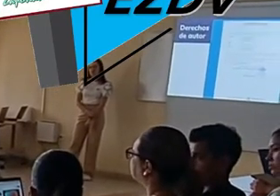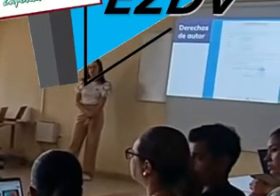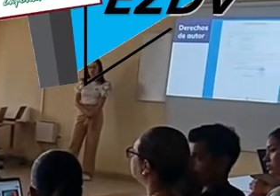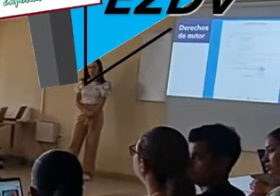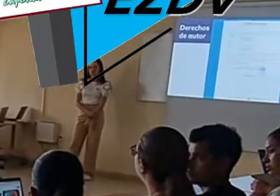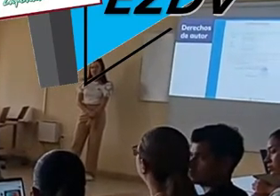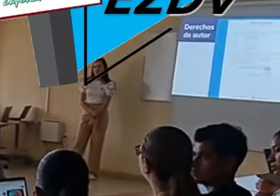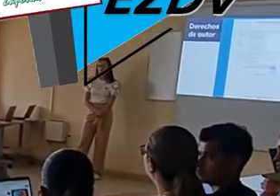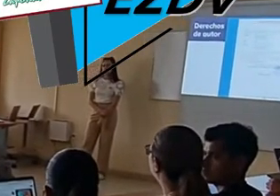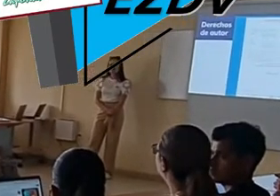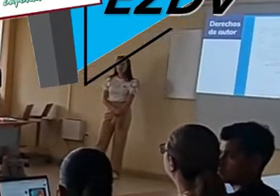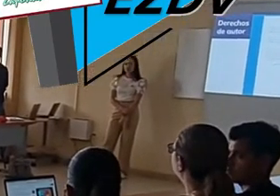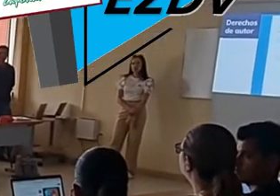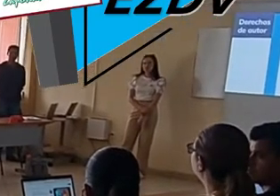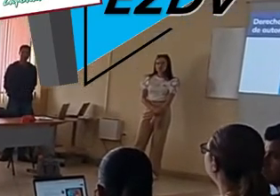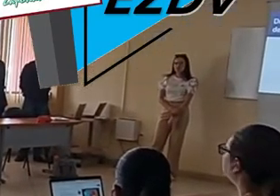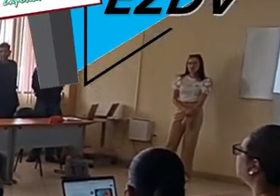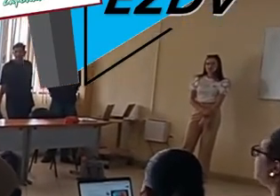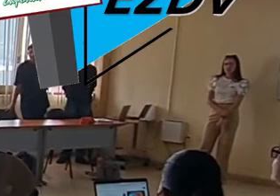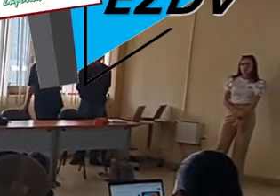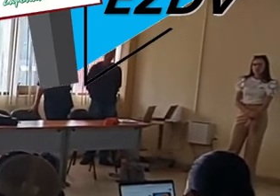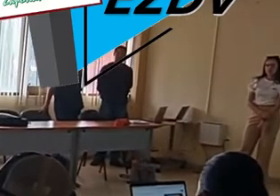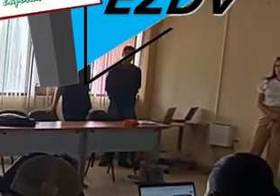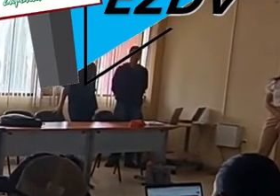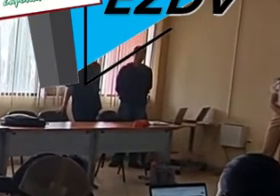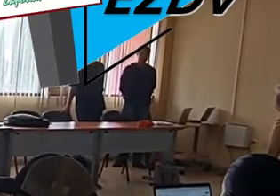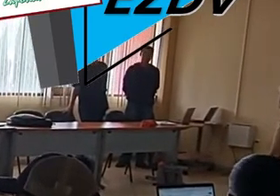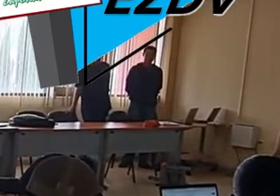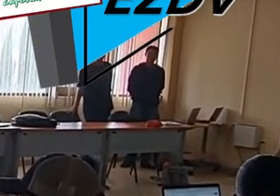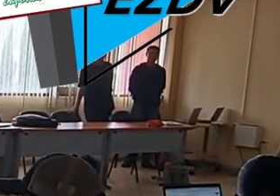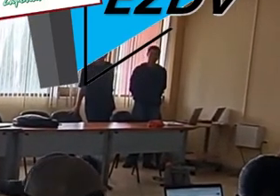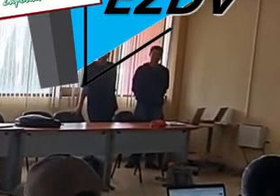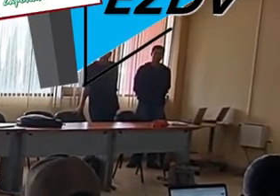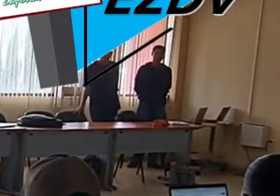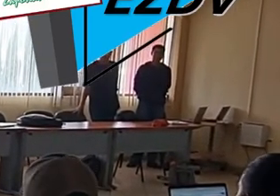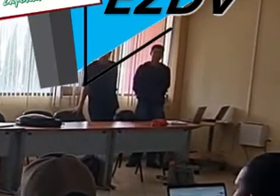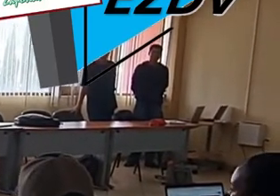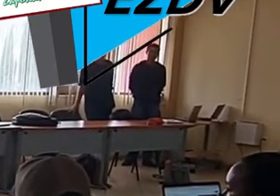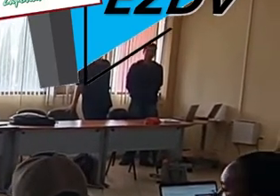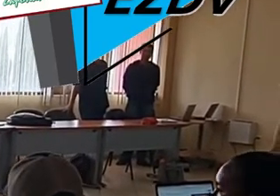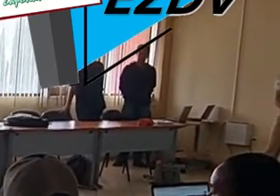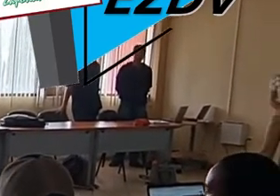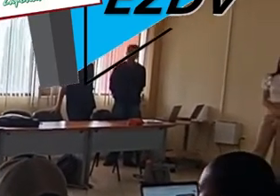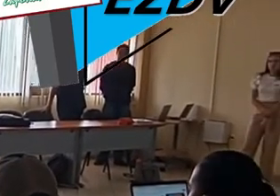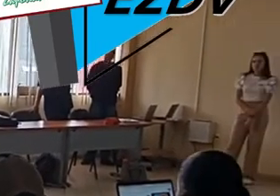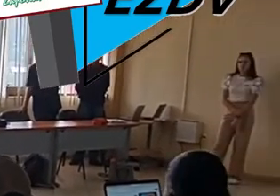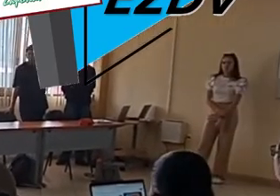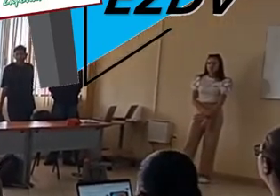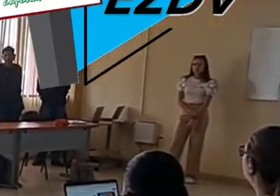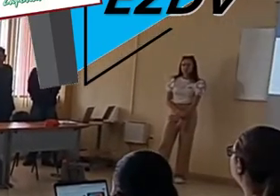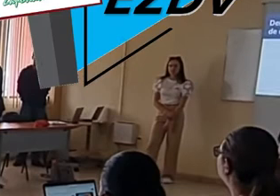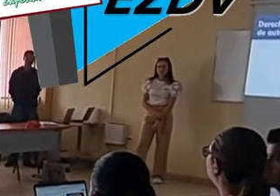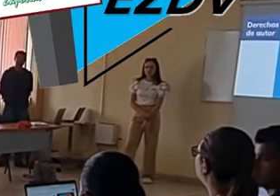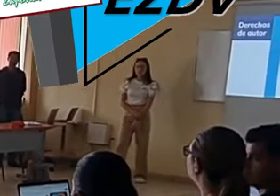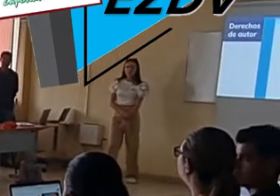etapa previa que fue denominada la etapa local que se llevó en las instalaciones de aquí de nuestro tecnológico. Ellos